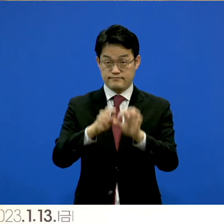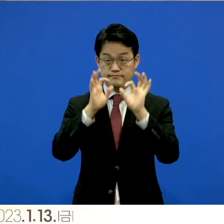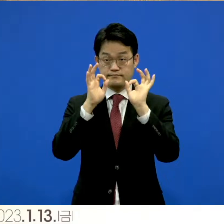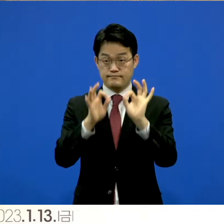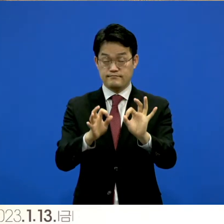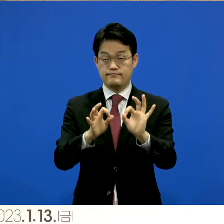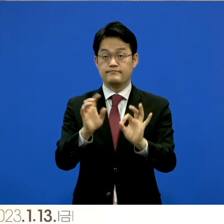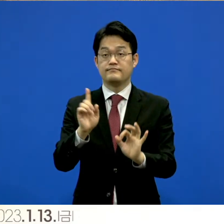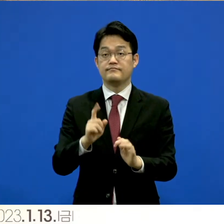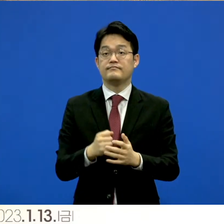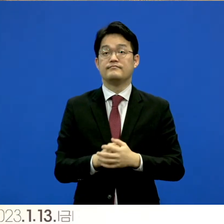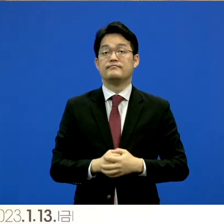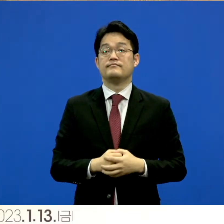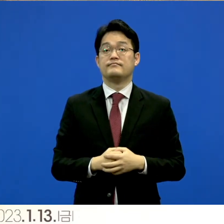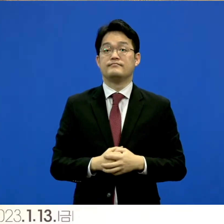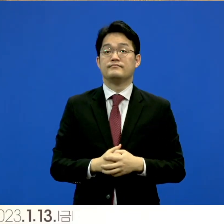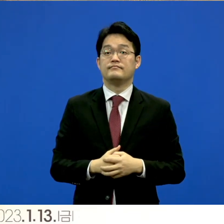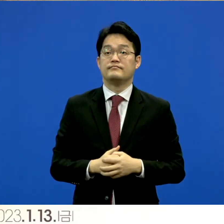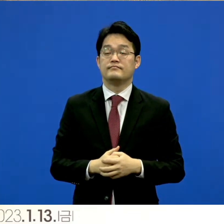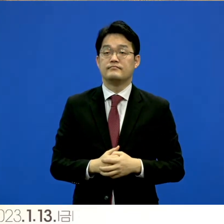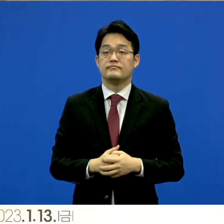아니니까 있습니다.